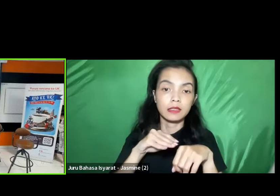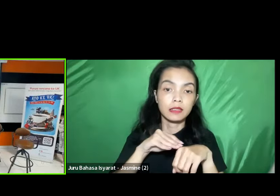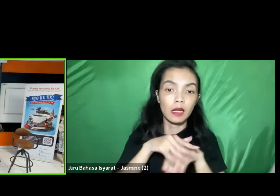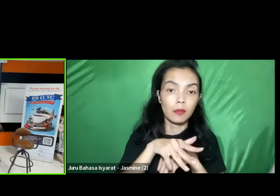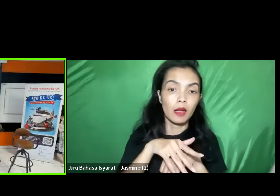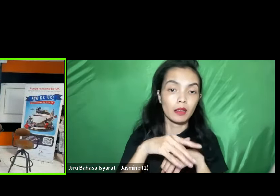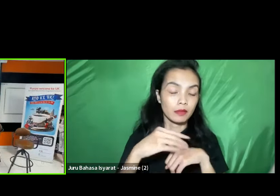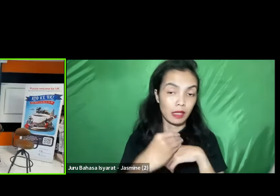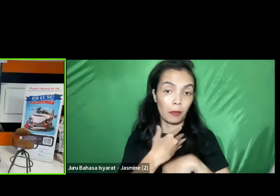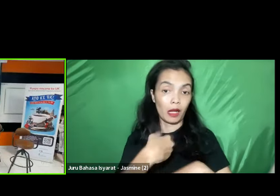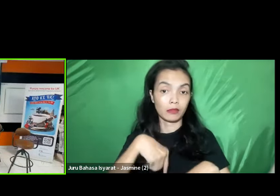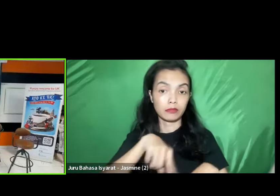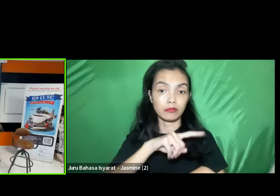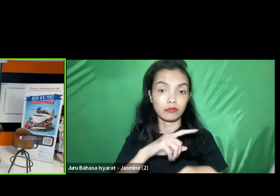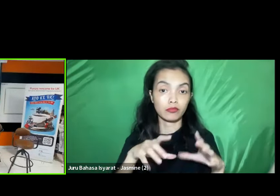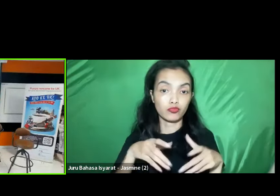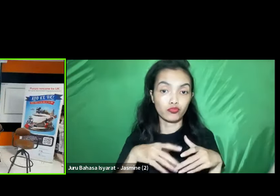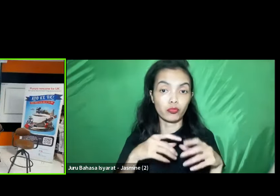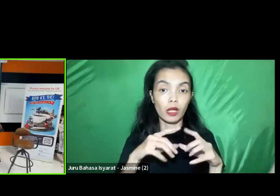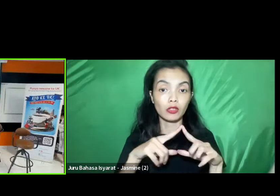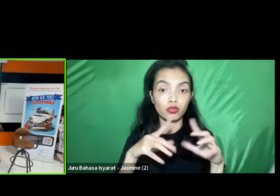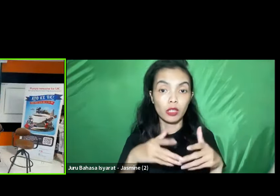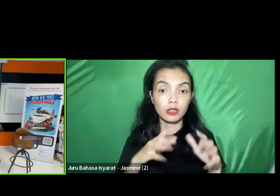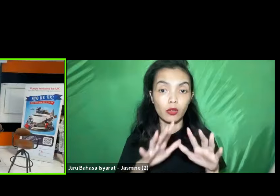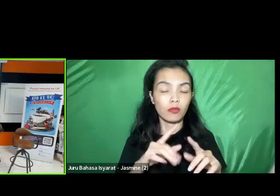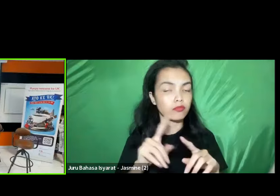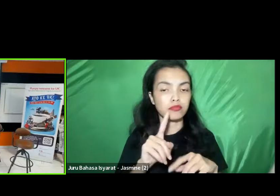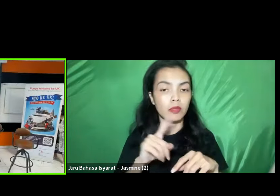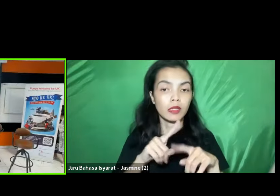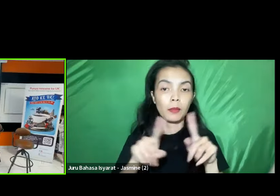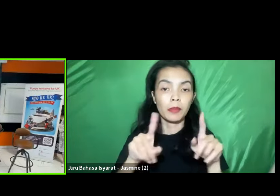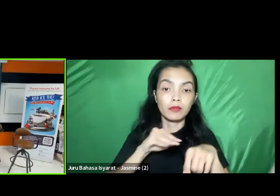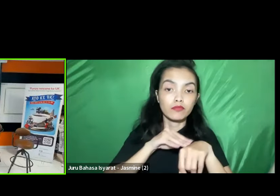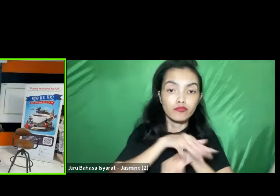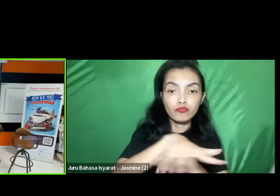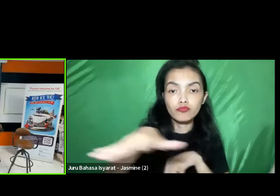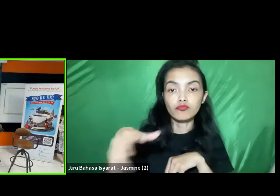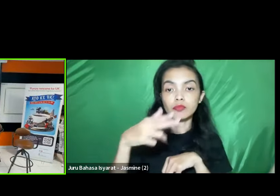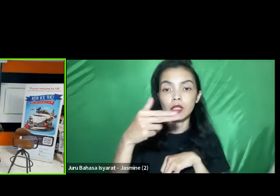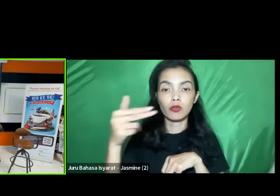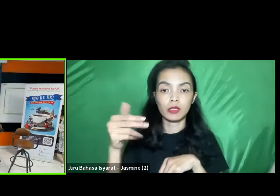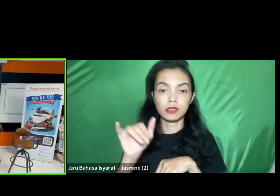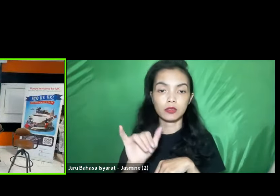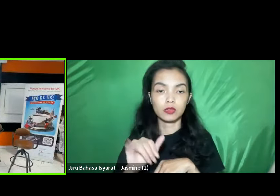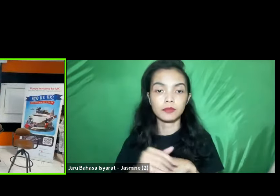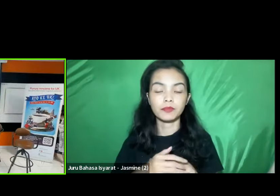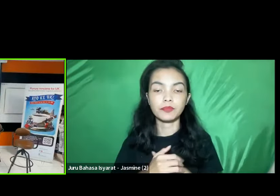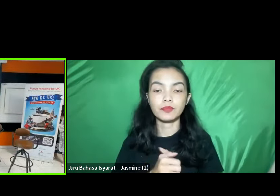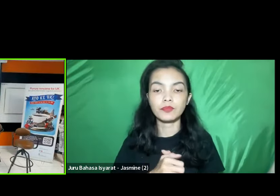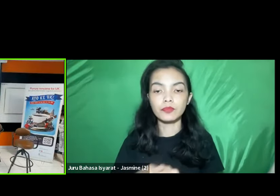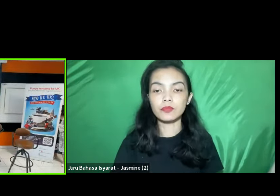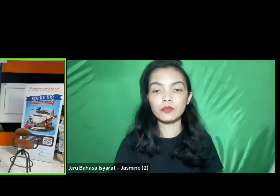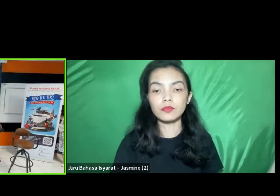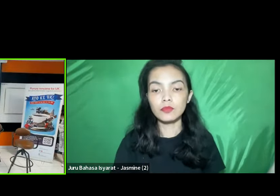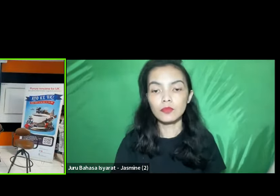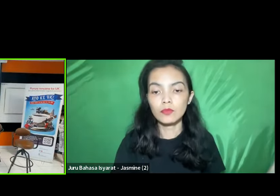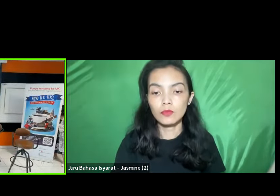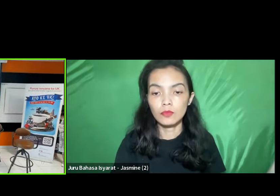e asosiasi tersendiri tapi juga buat Indonesia gitu terus e apagi tadi oh